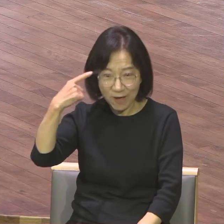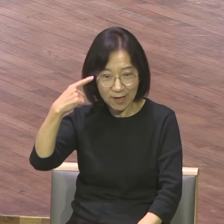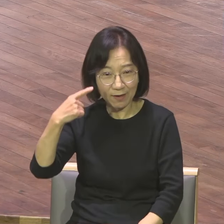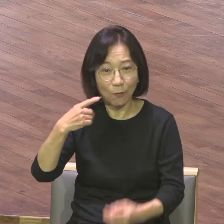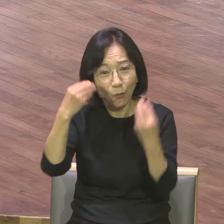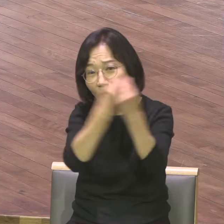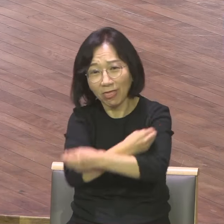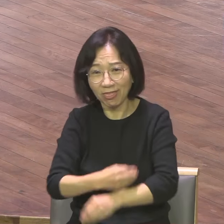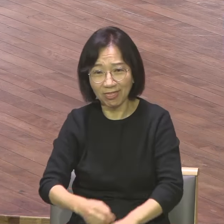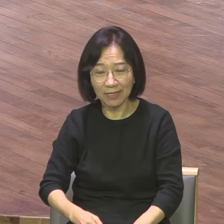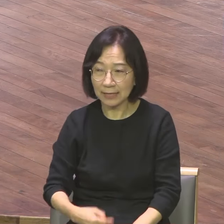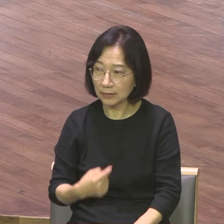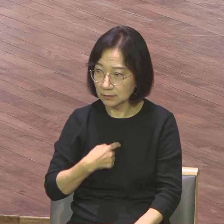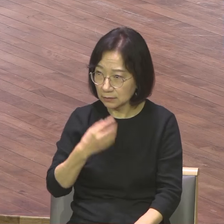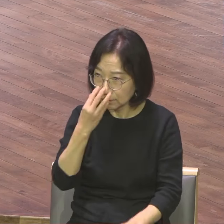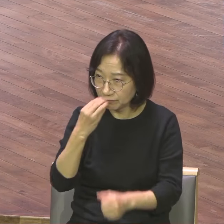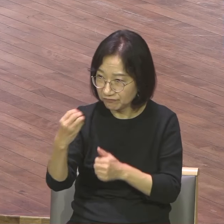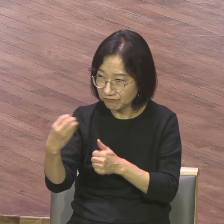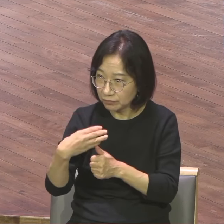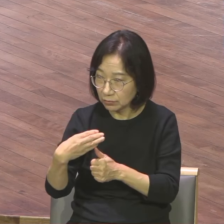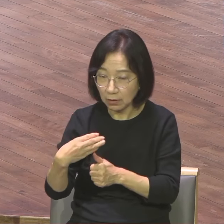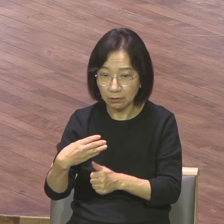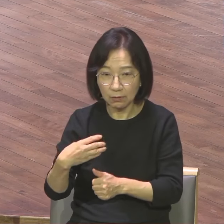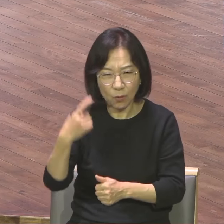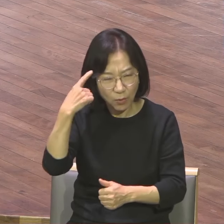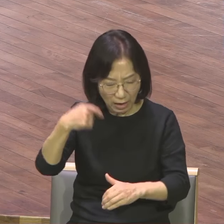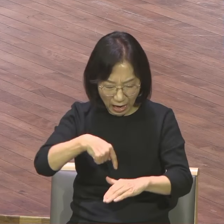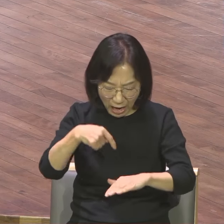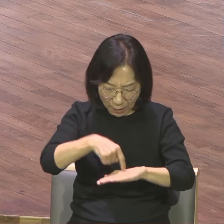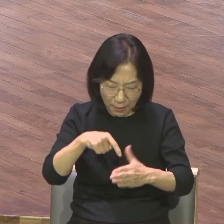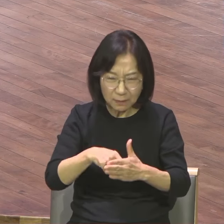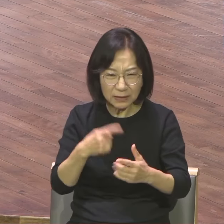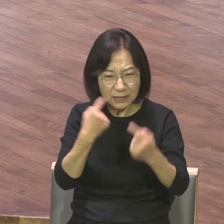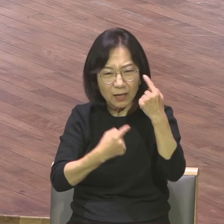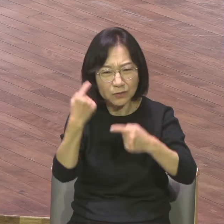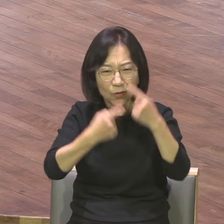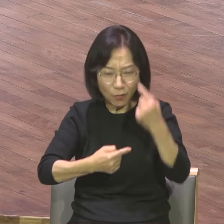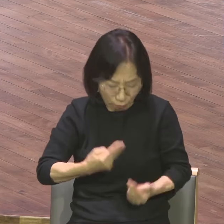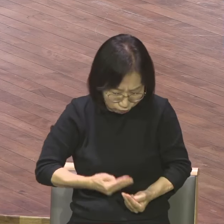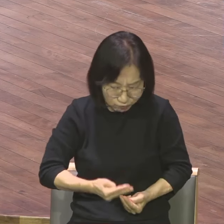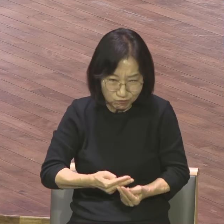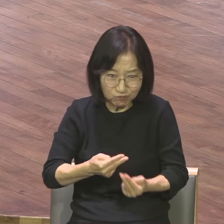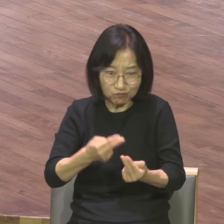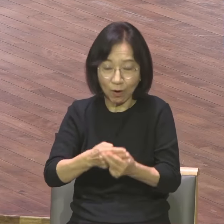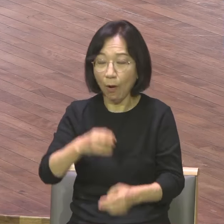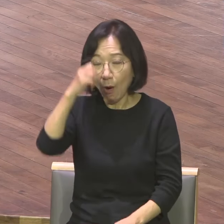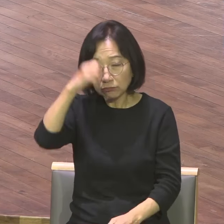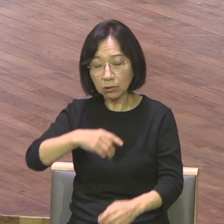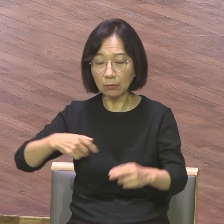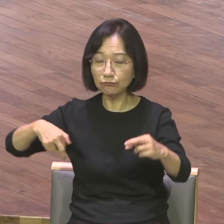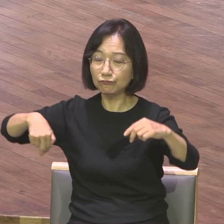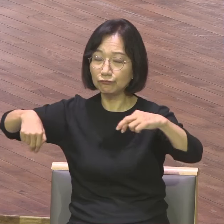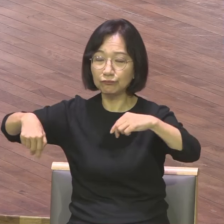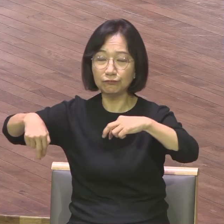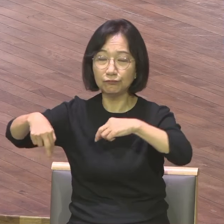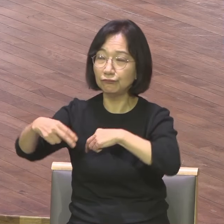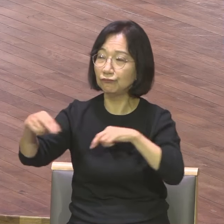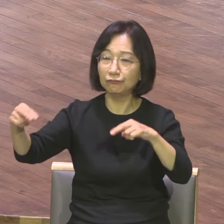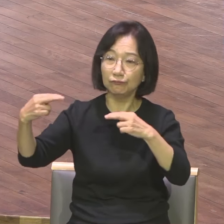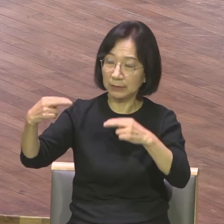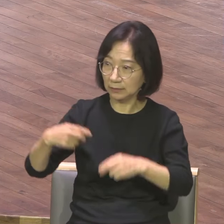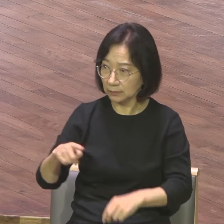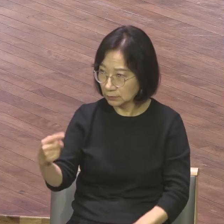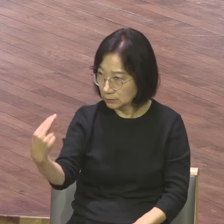오릅니다. 자기를 무시했다. 자기를 무시했다는 눈빛으로 해석하는 거예요.